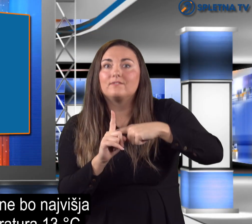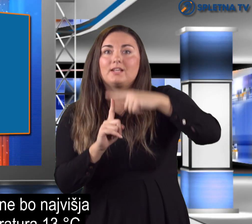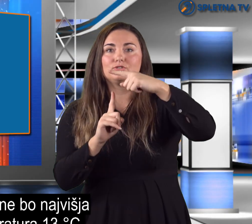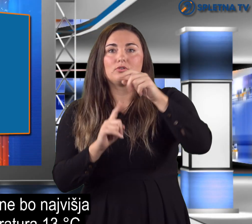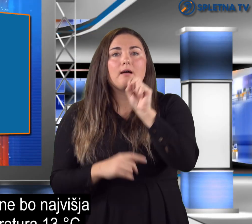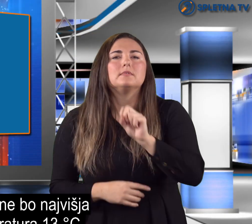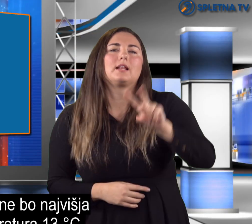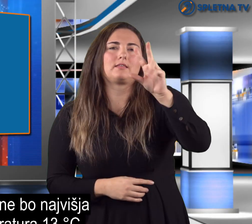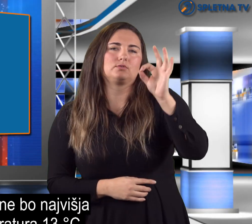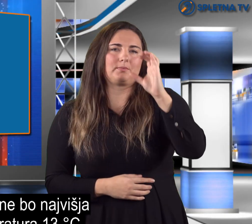Celzija.